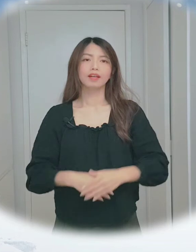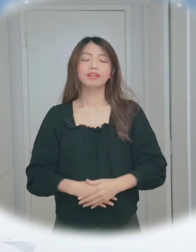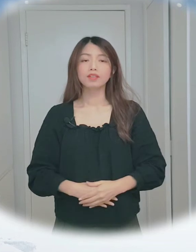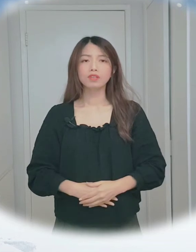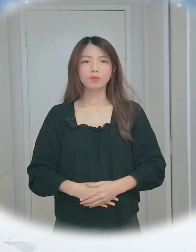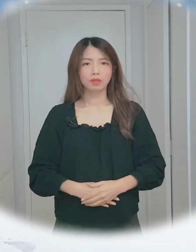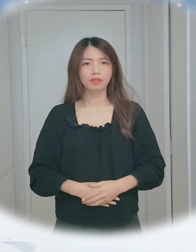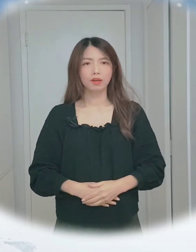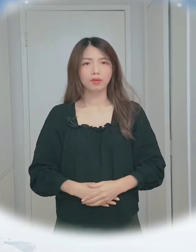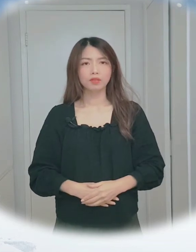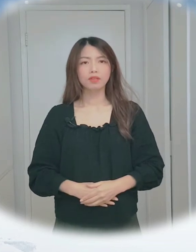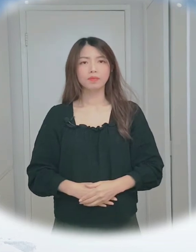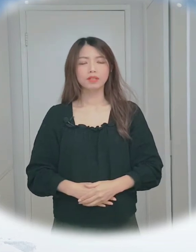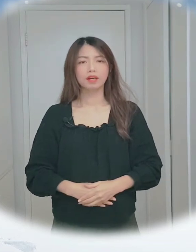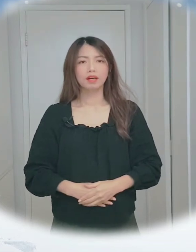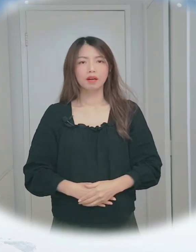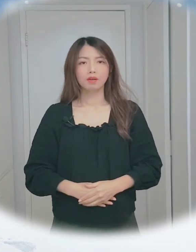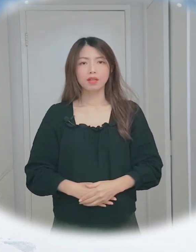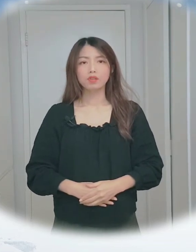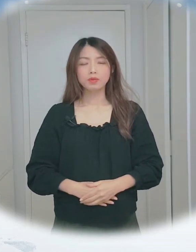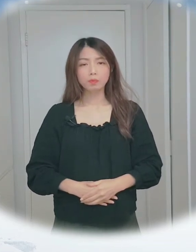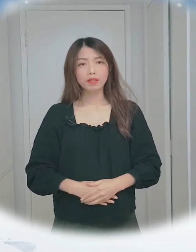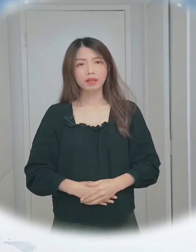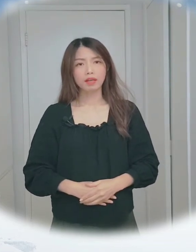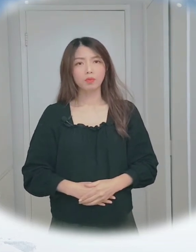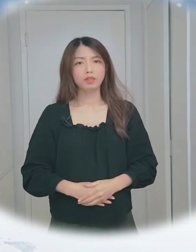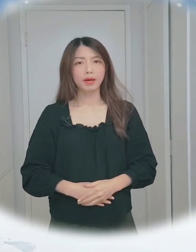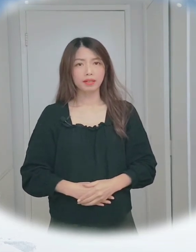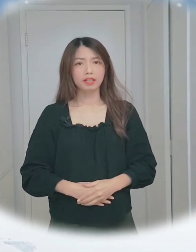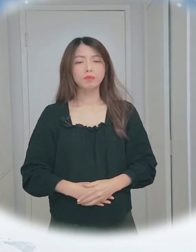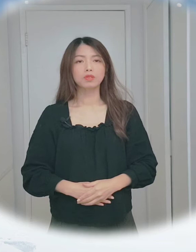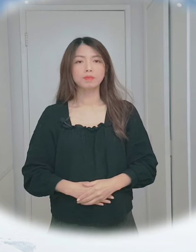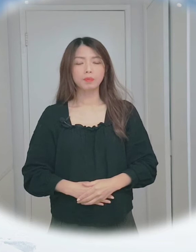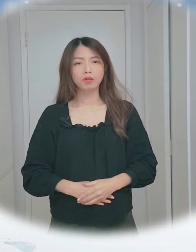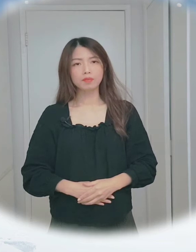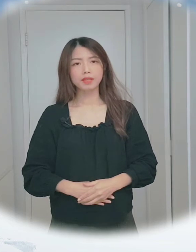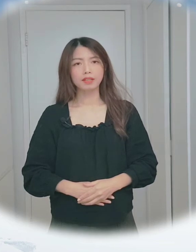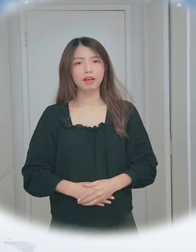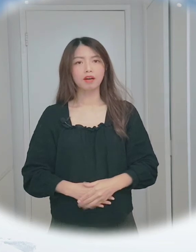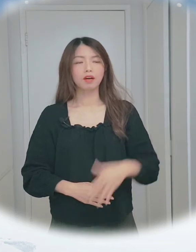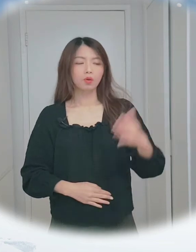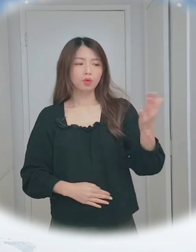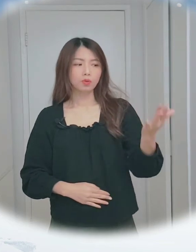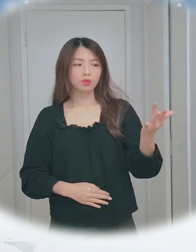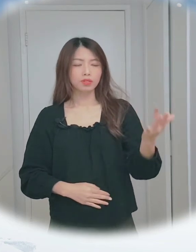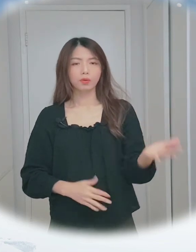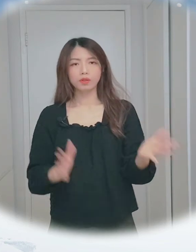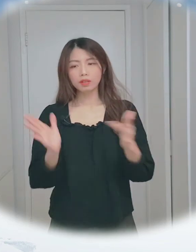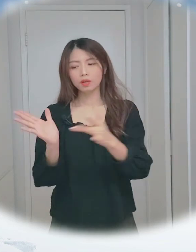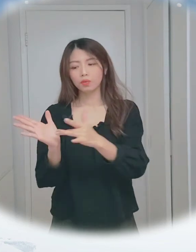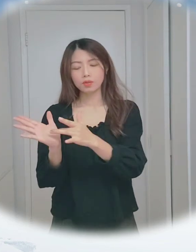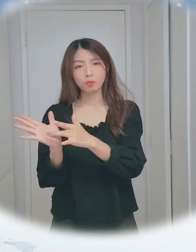예수님 오셨대요. 예수님은 예수님의 손바닥에 못을 박힌 모습을 표현하시면 되는데요. 오른손